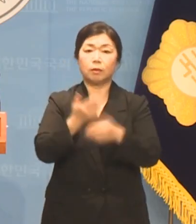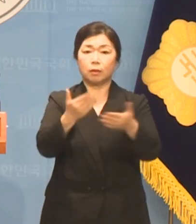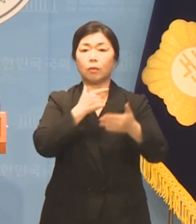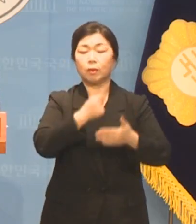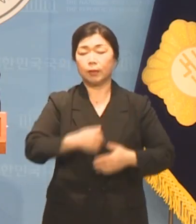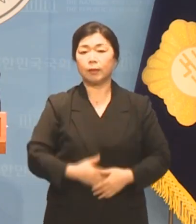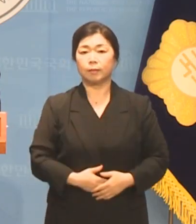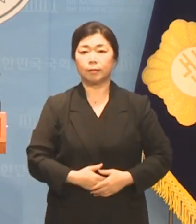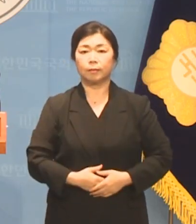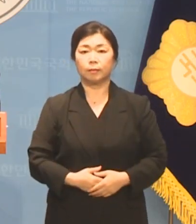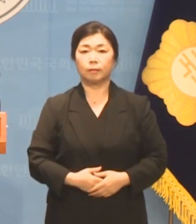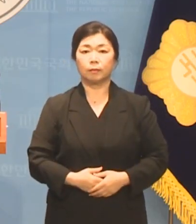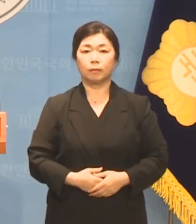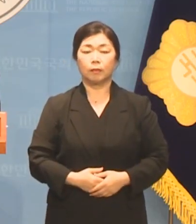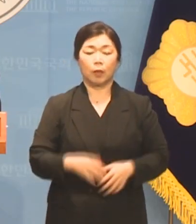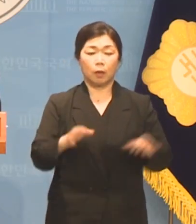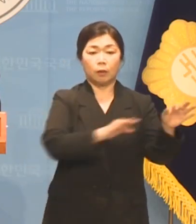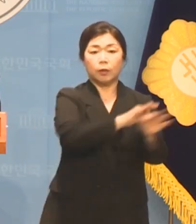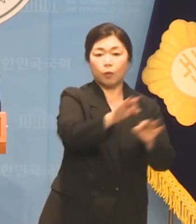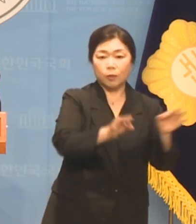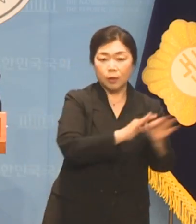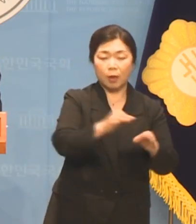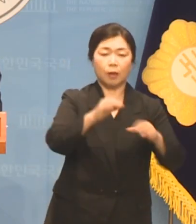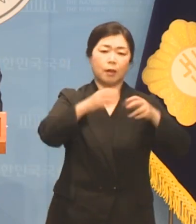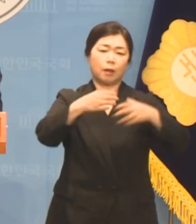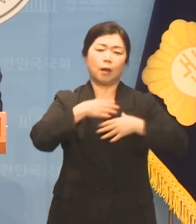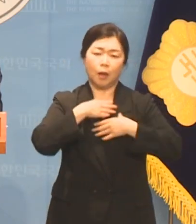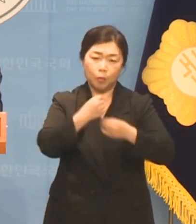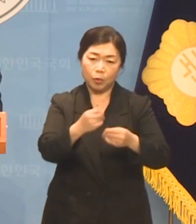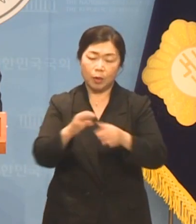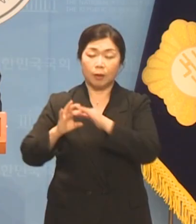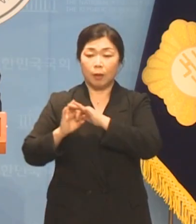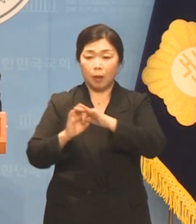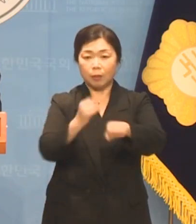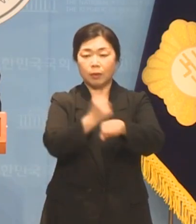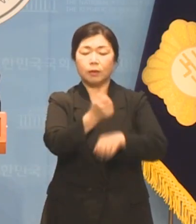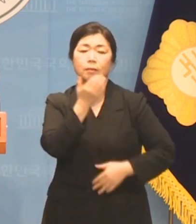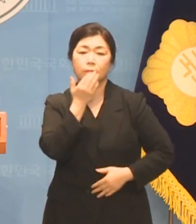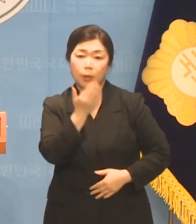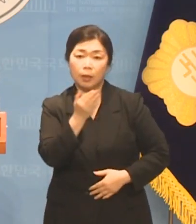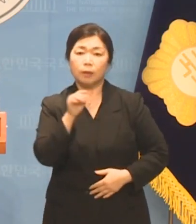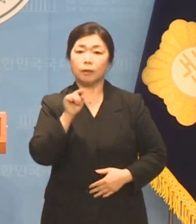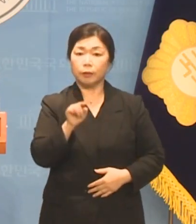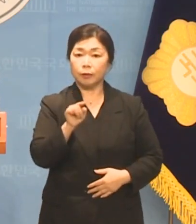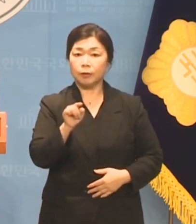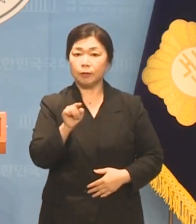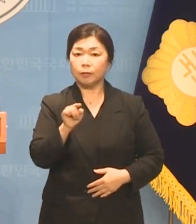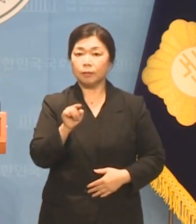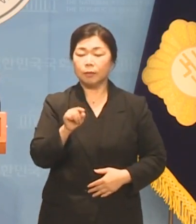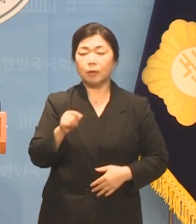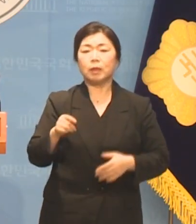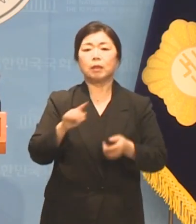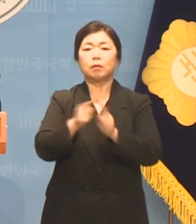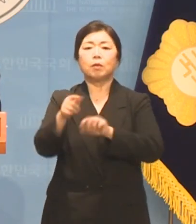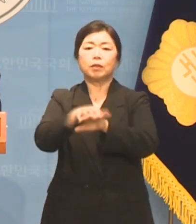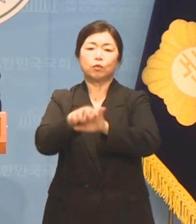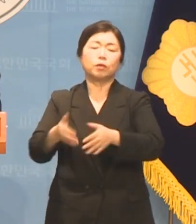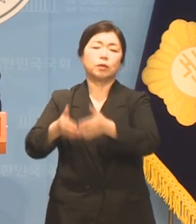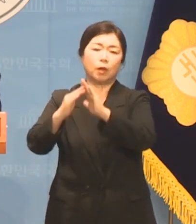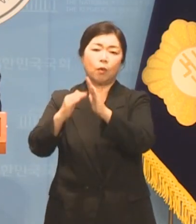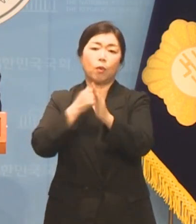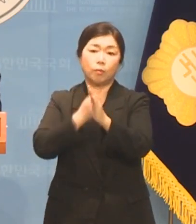국민 여러분, 경제와 안보를 잇는 경제 나토를 창설하겠습니다.